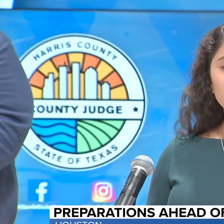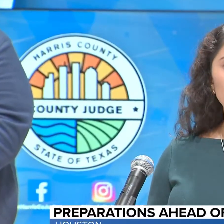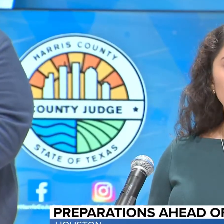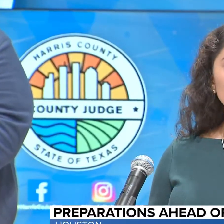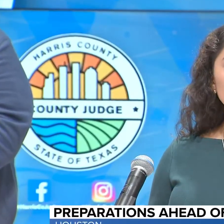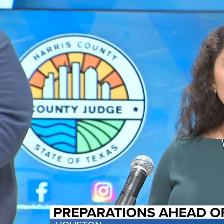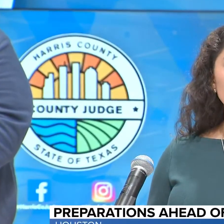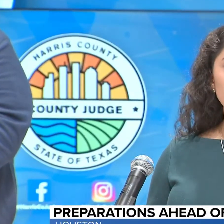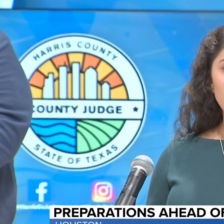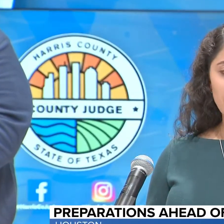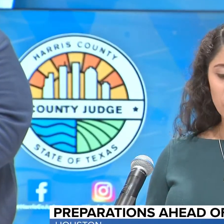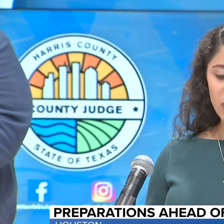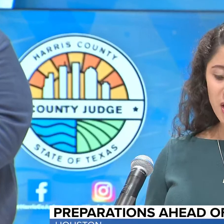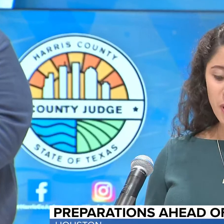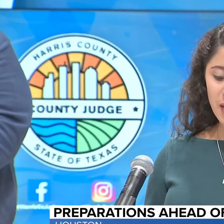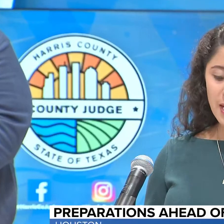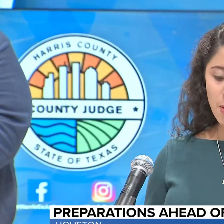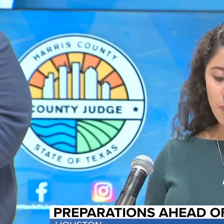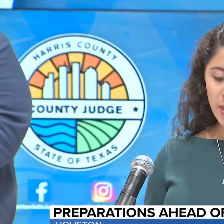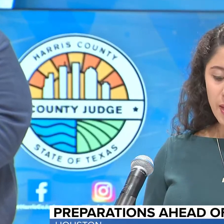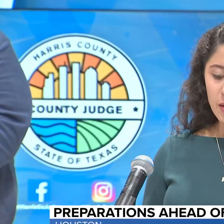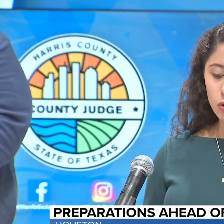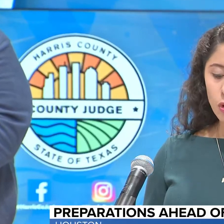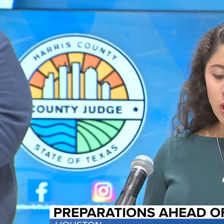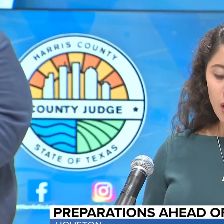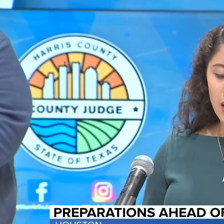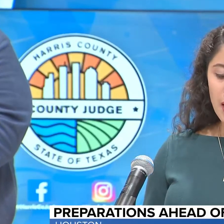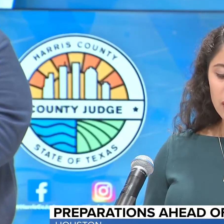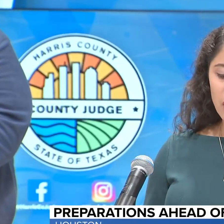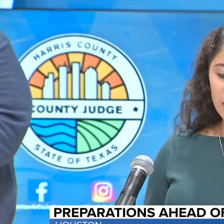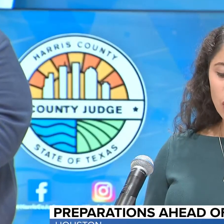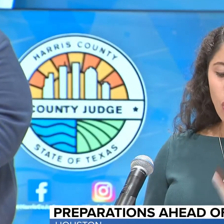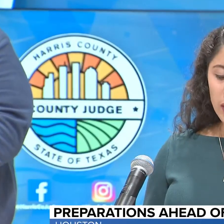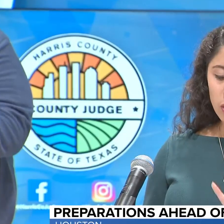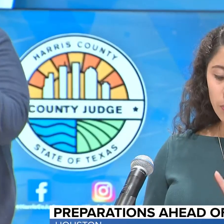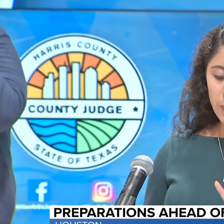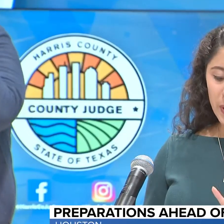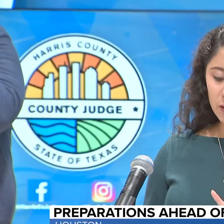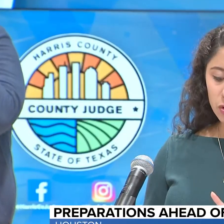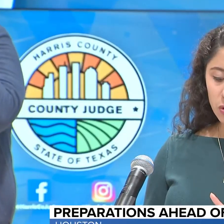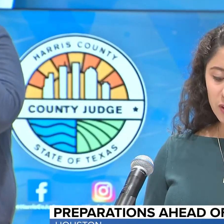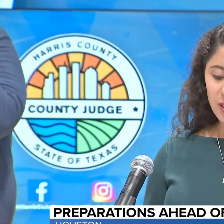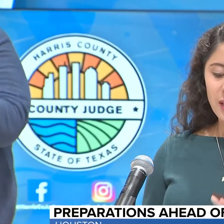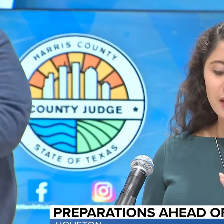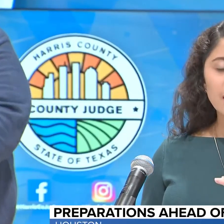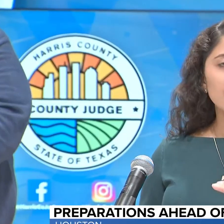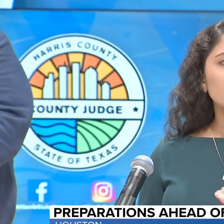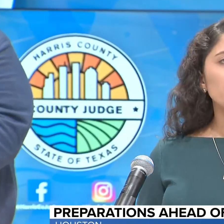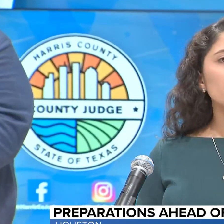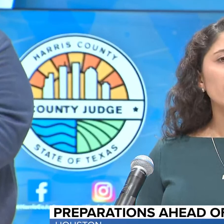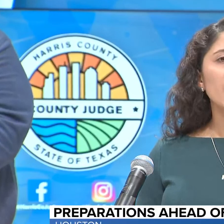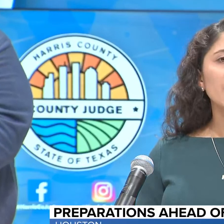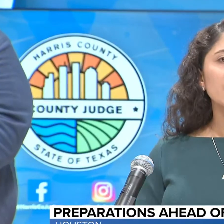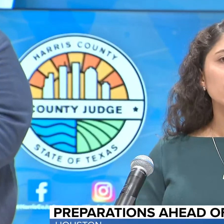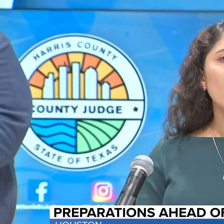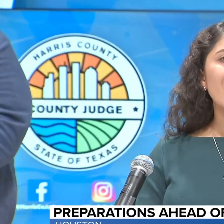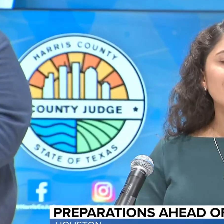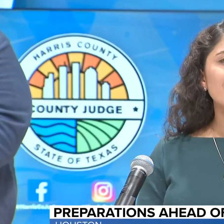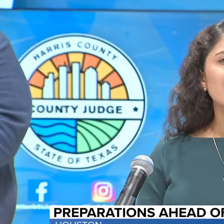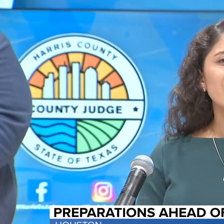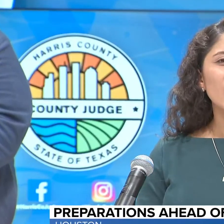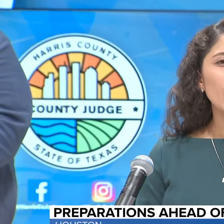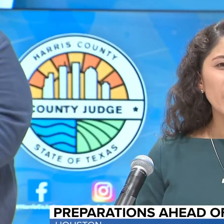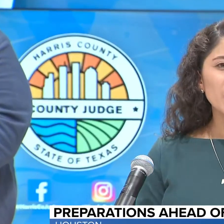hay ciertas preparaciones que debe usted llevar a cabo. Son las 4 preparaciones y les pido que hagan